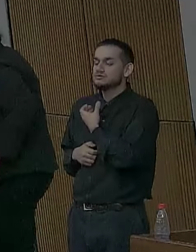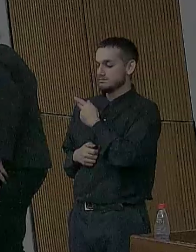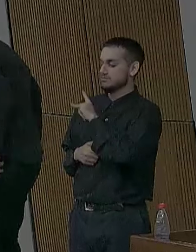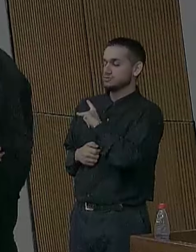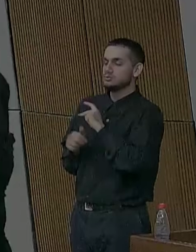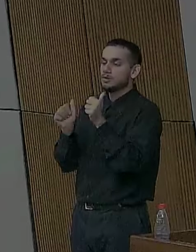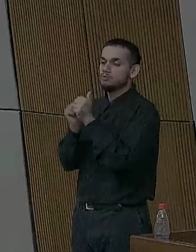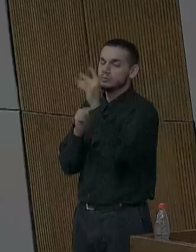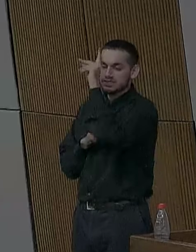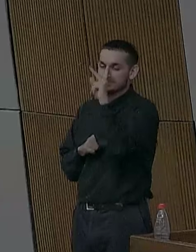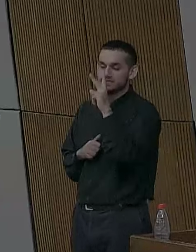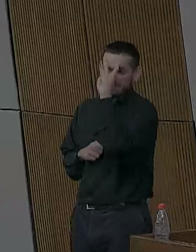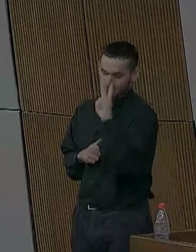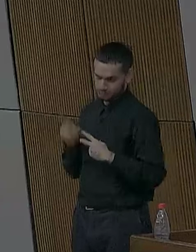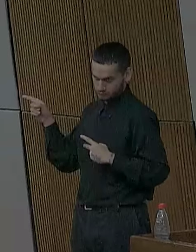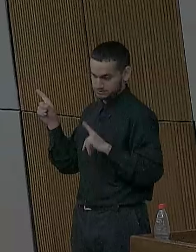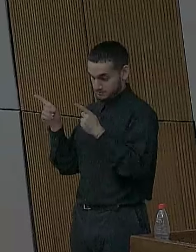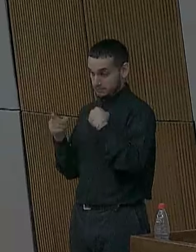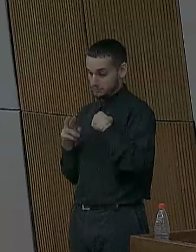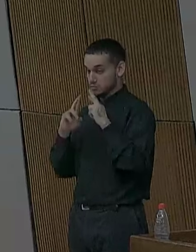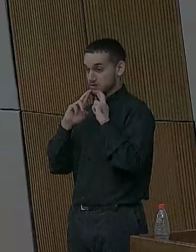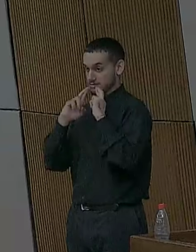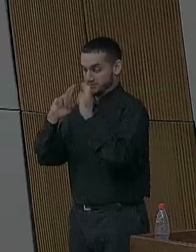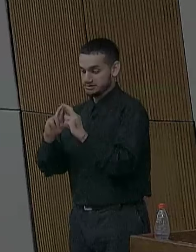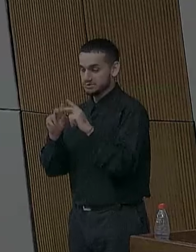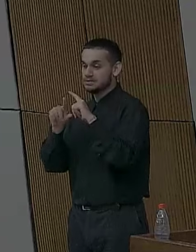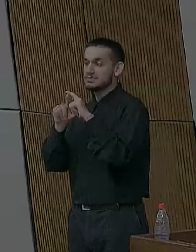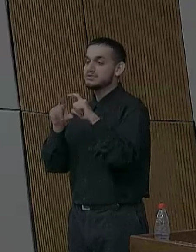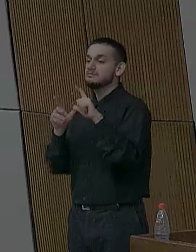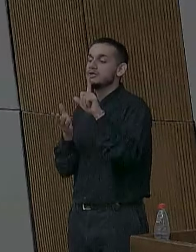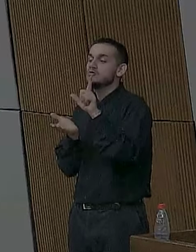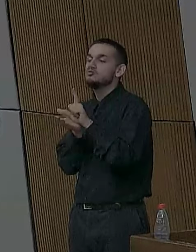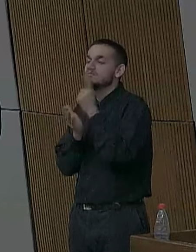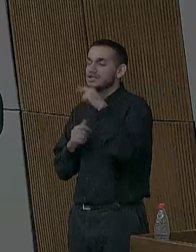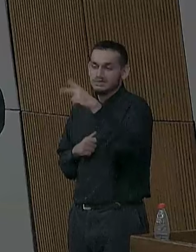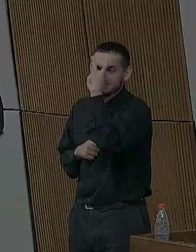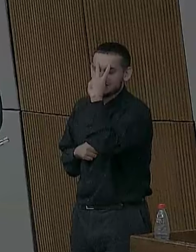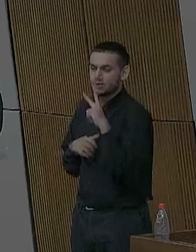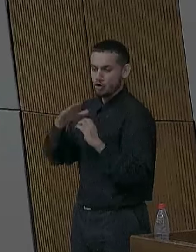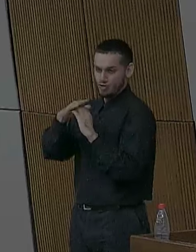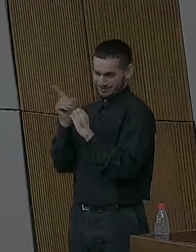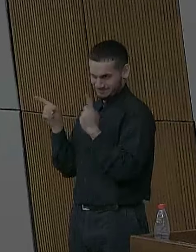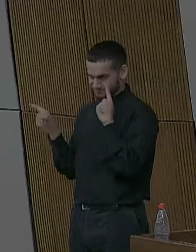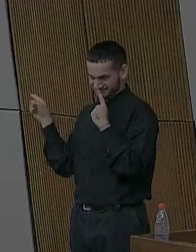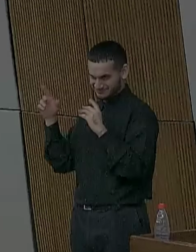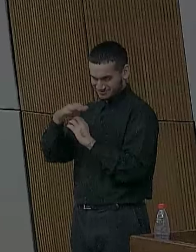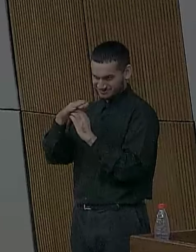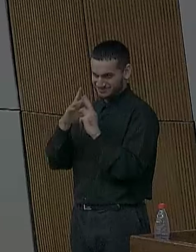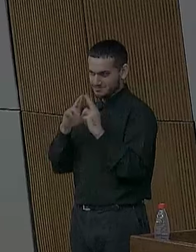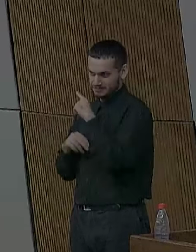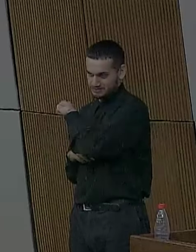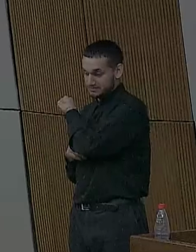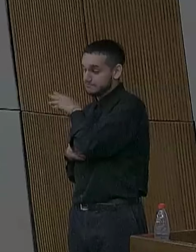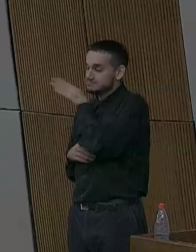Visual, así también como representante del sector visual en la CONADIS, venimos a dar nuestro